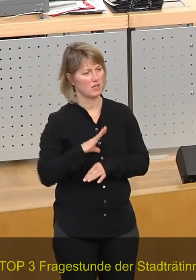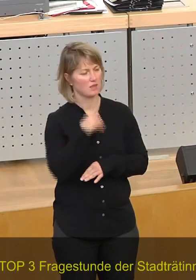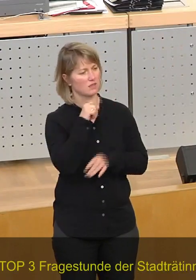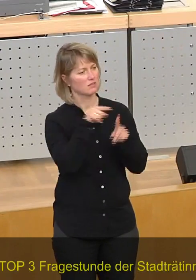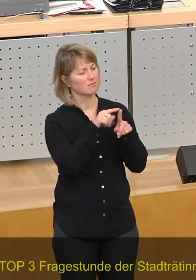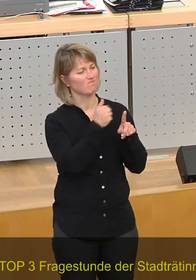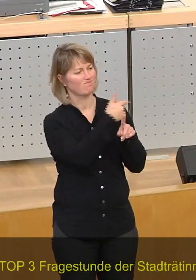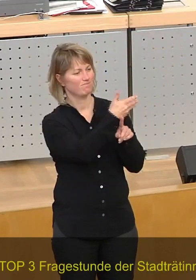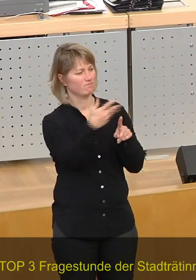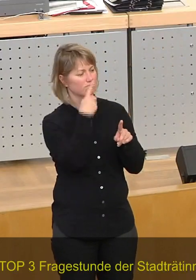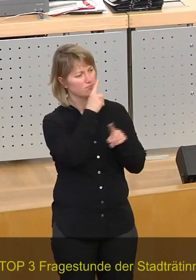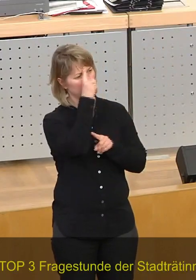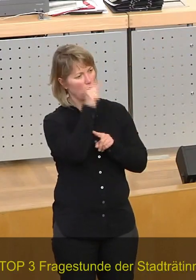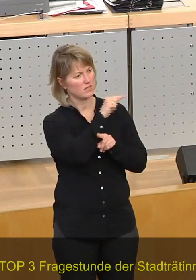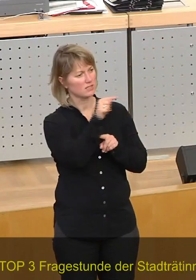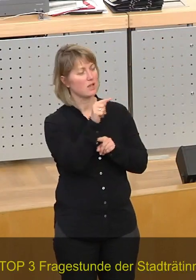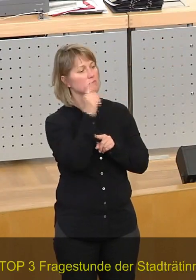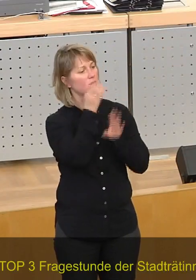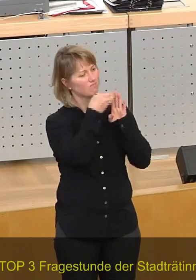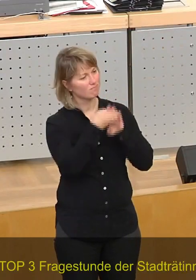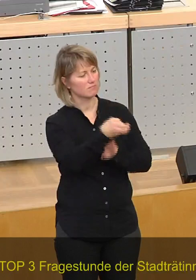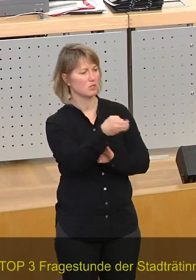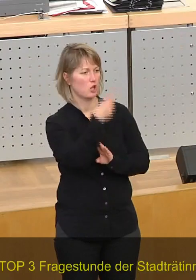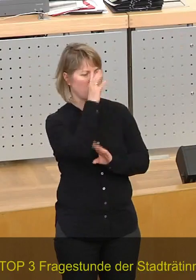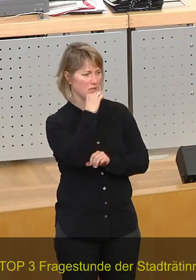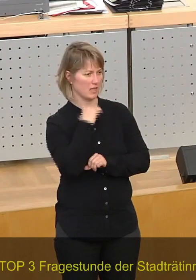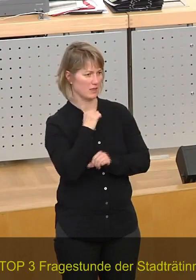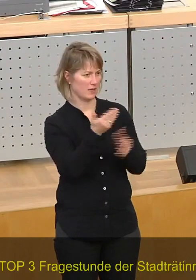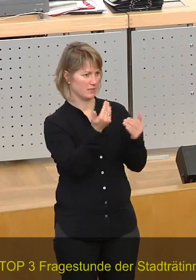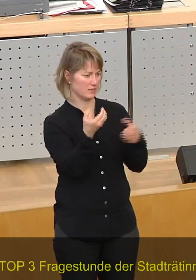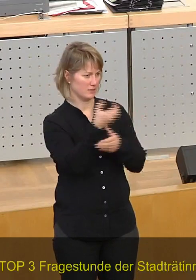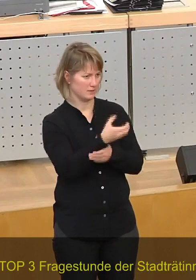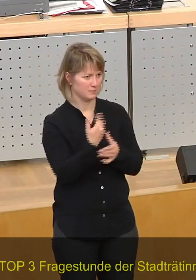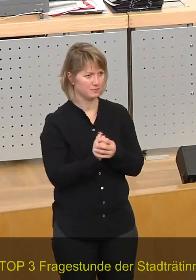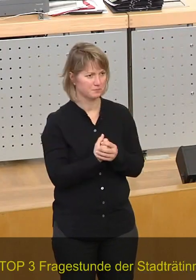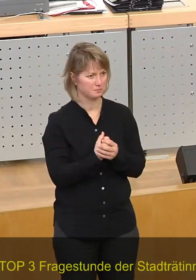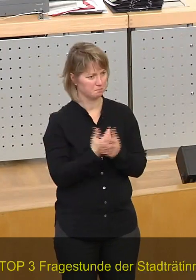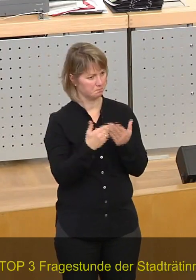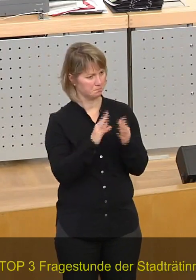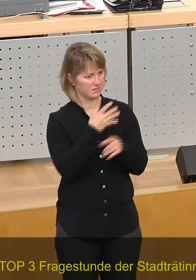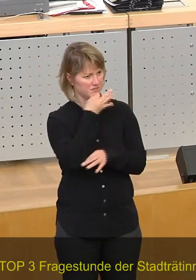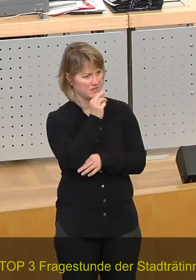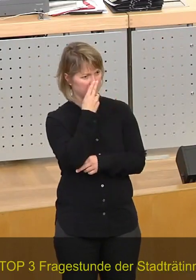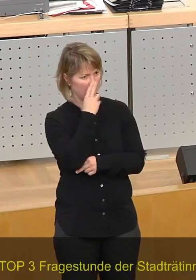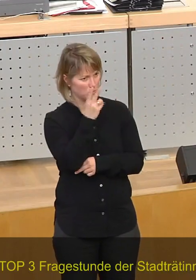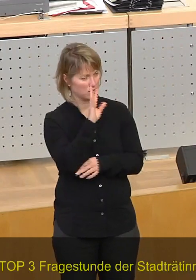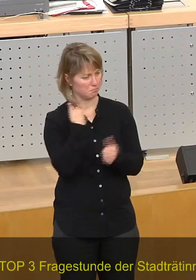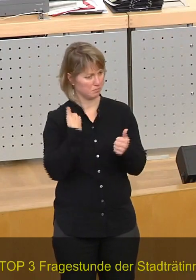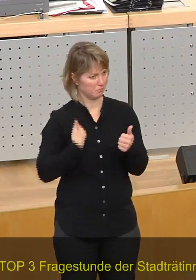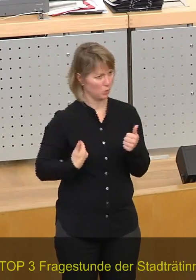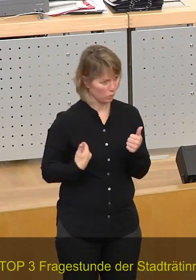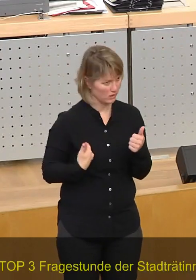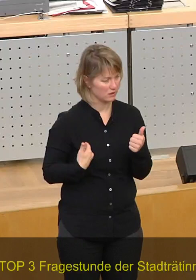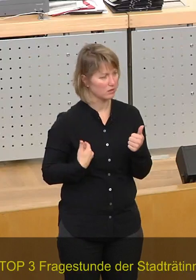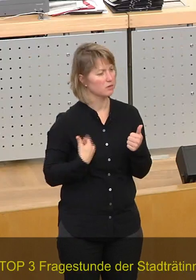von Polizeibeamten in den Polizeidienst aufzunehmen. Daher nun meine Frage. Waren die Bemühungen, eine